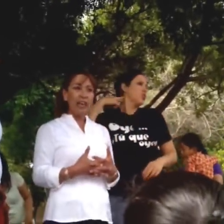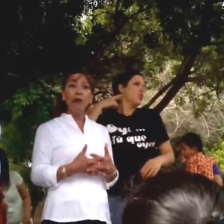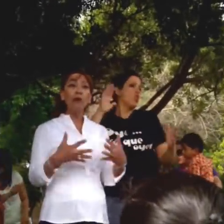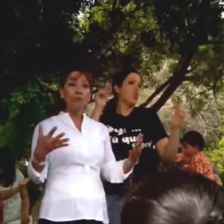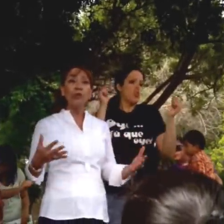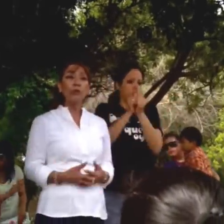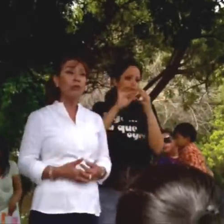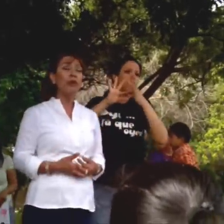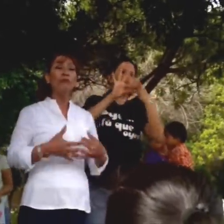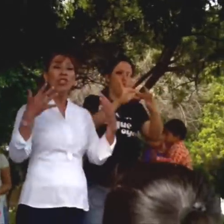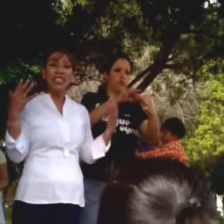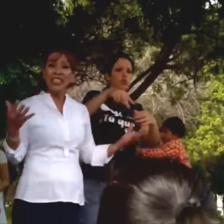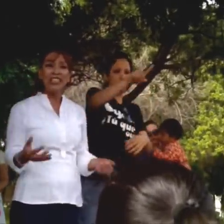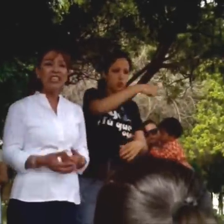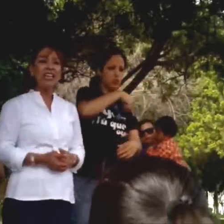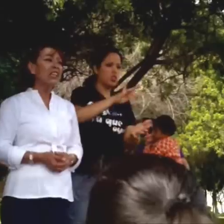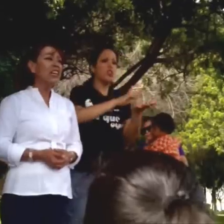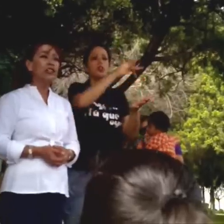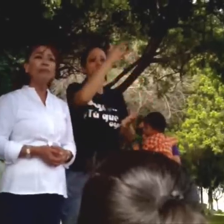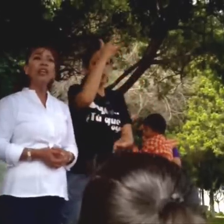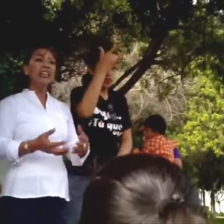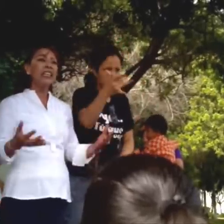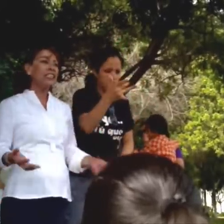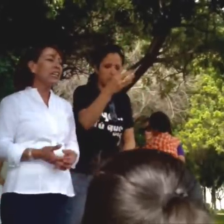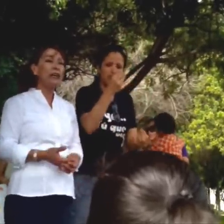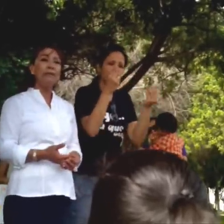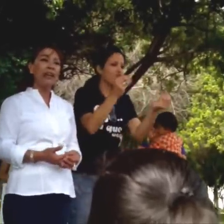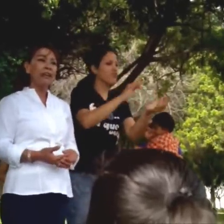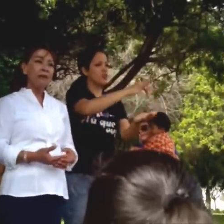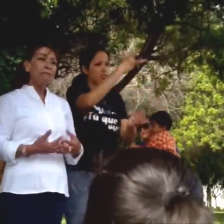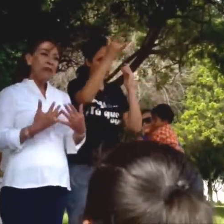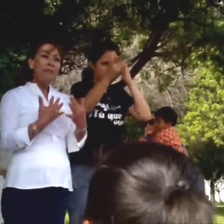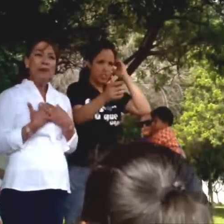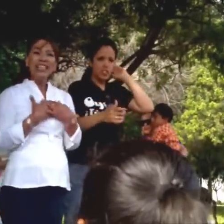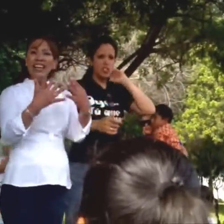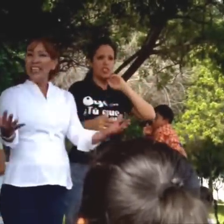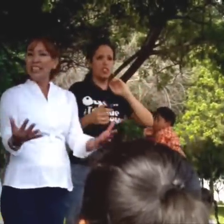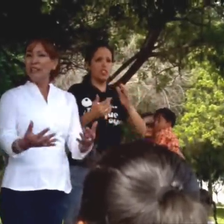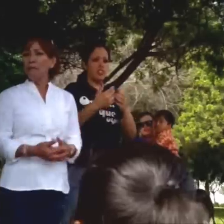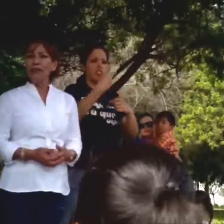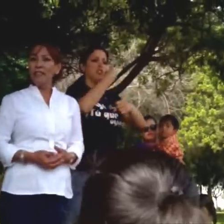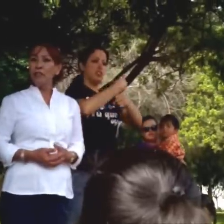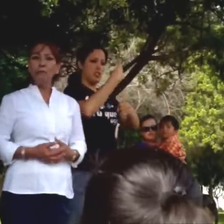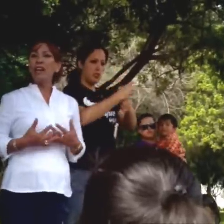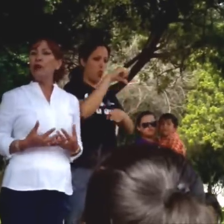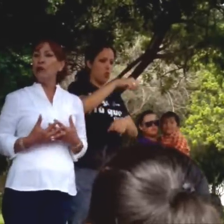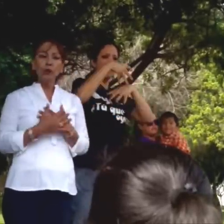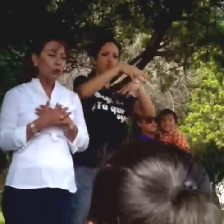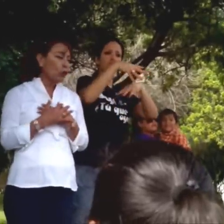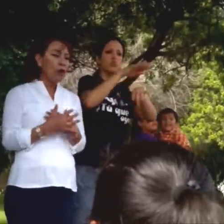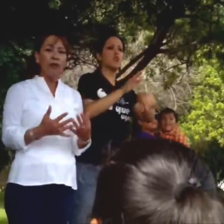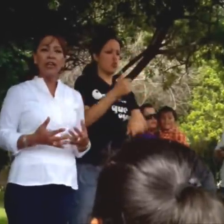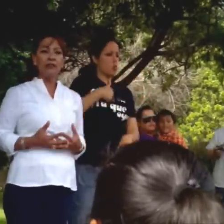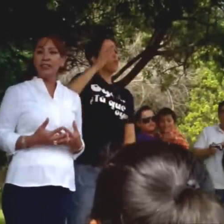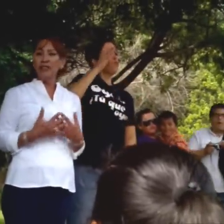la verdad lo hago con mucho gusto. Muchas gracias. Estoy muy agradecida que me inviten a este tipo de eventos porque lo hago